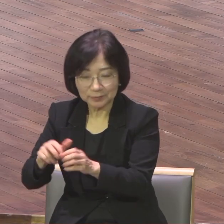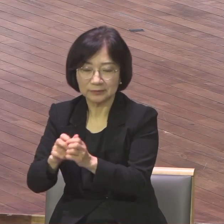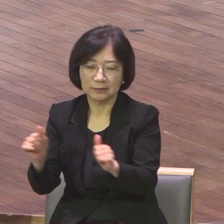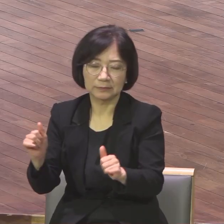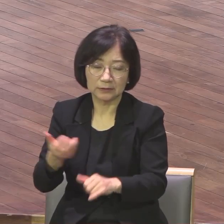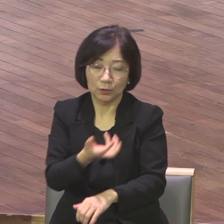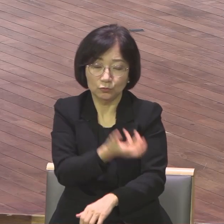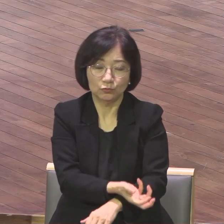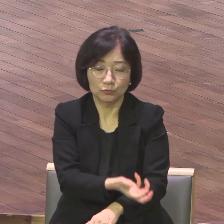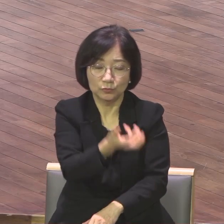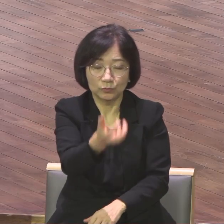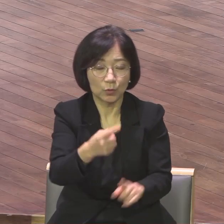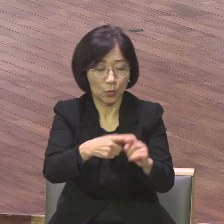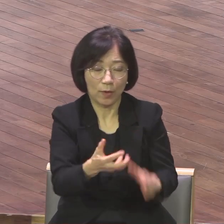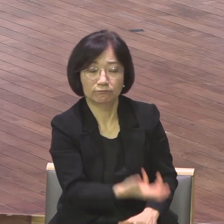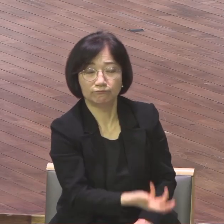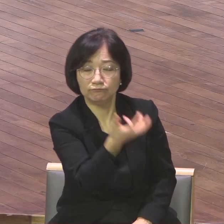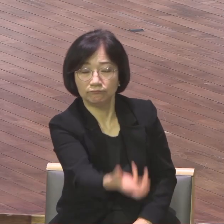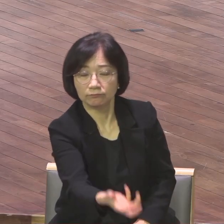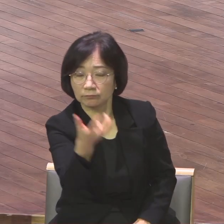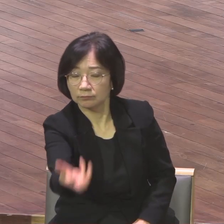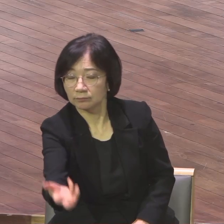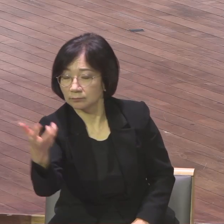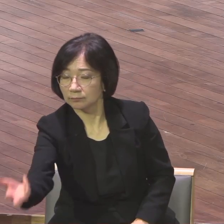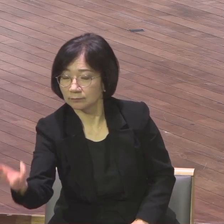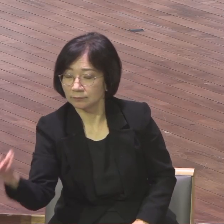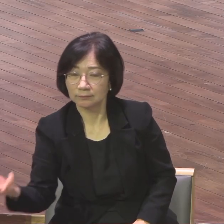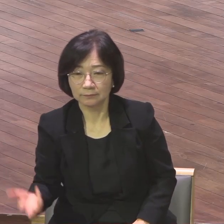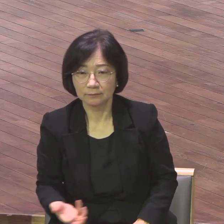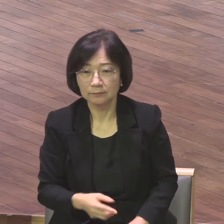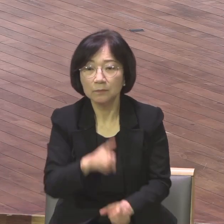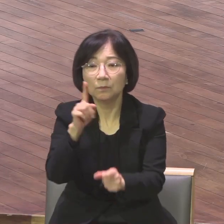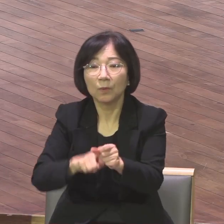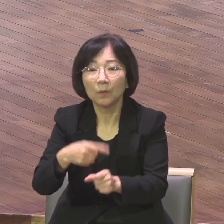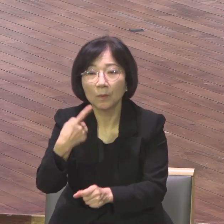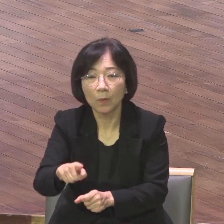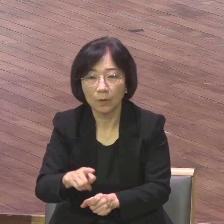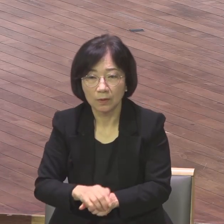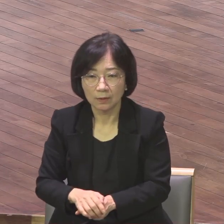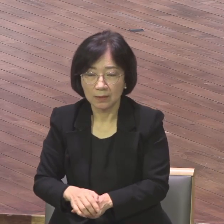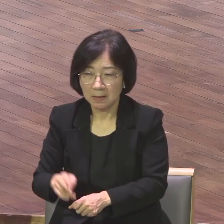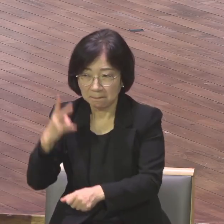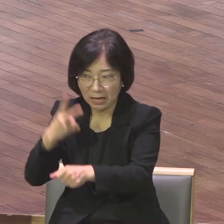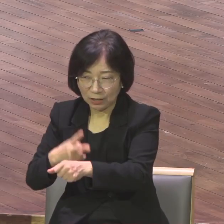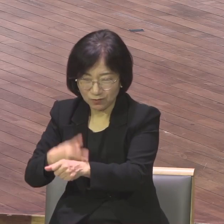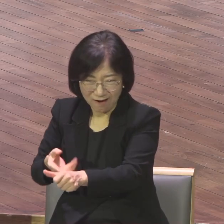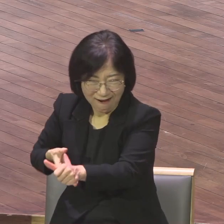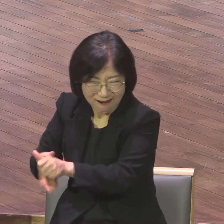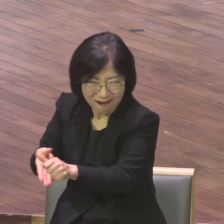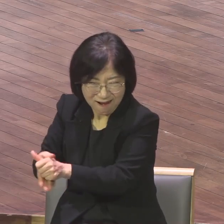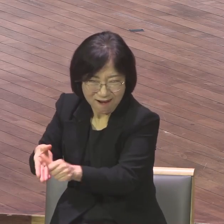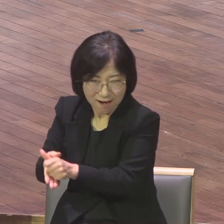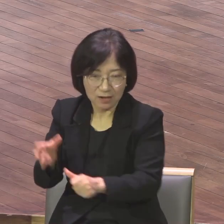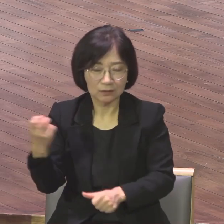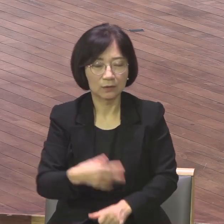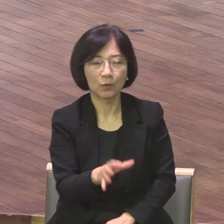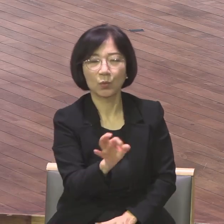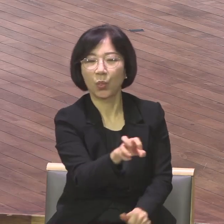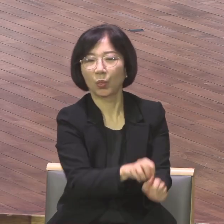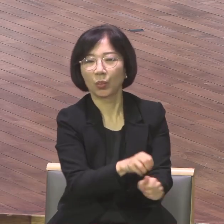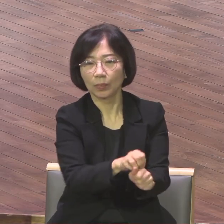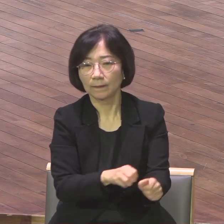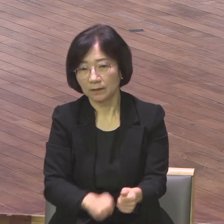유대주의자들이 바울을 이런 사람으로 몰아붙였기 때문에 바울이 이 부분에 대해서 그렇게 강조를